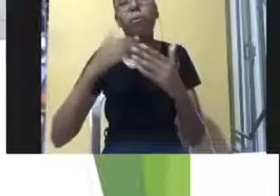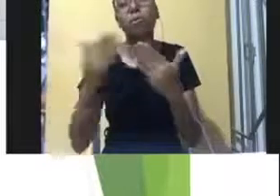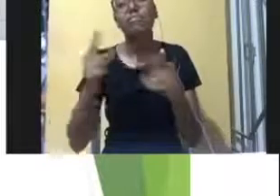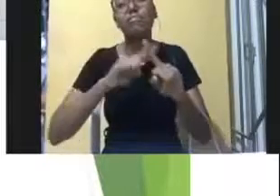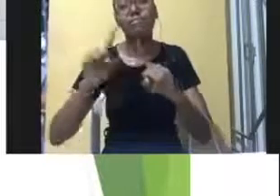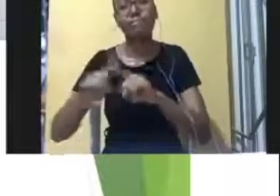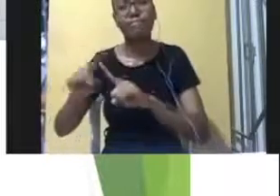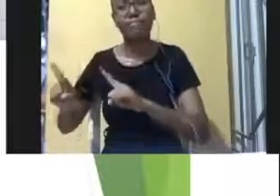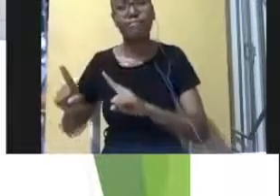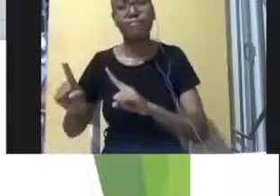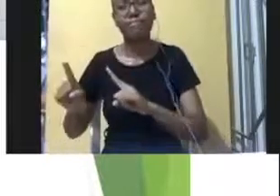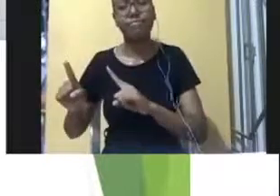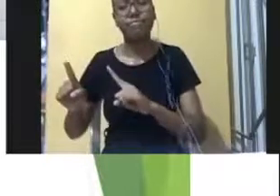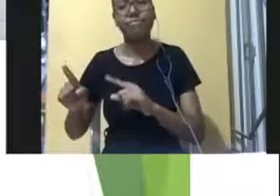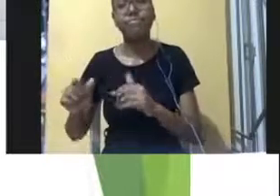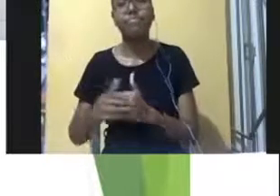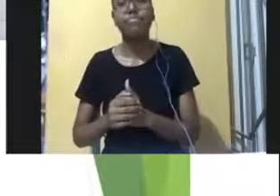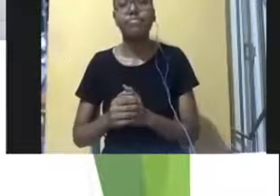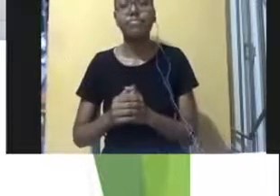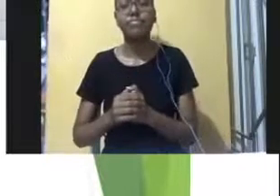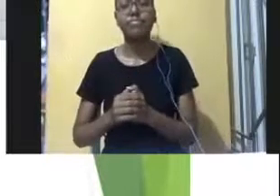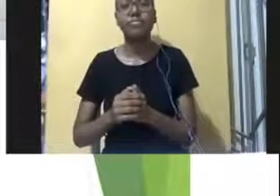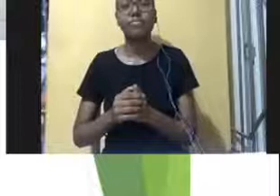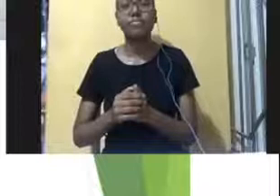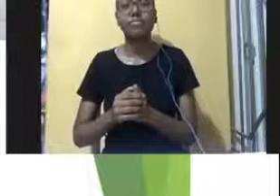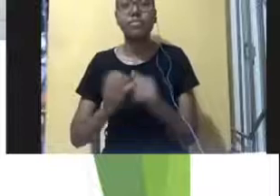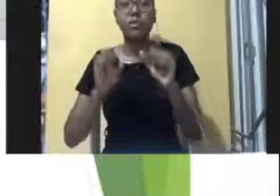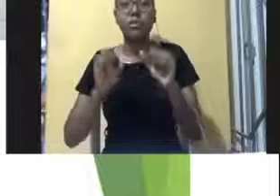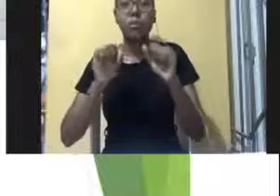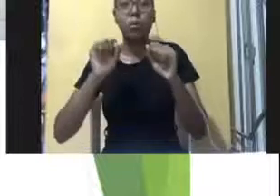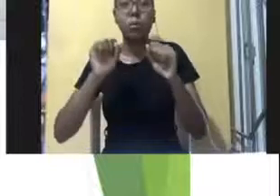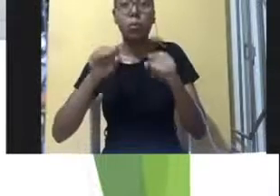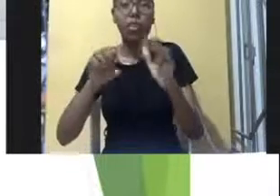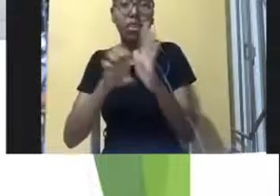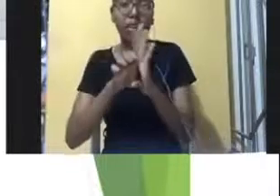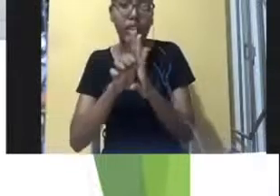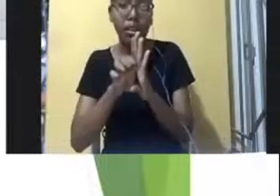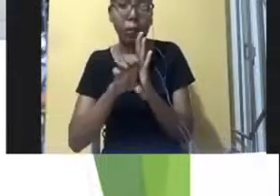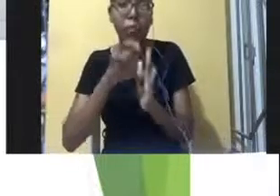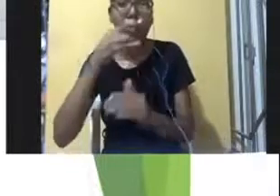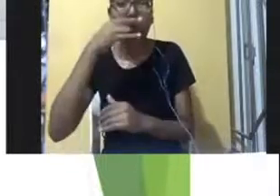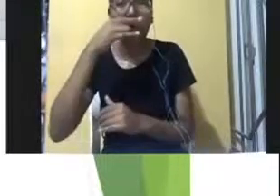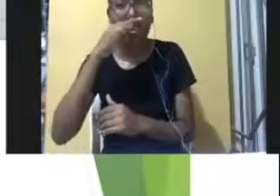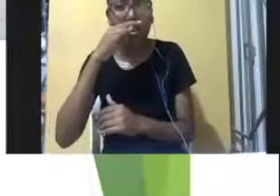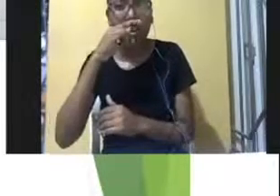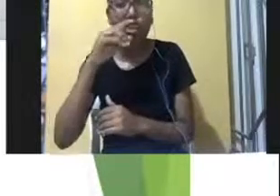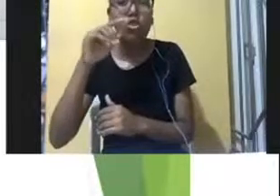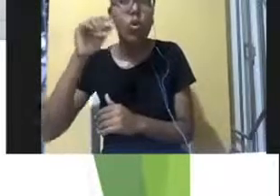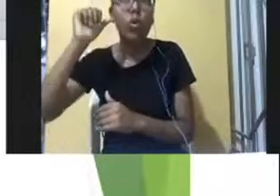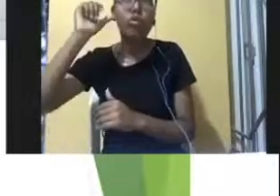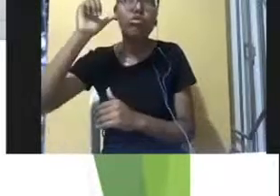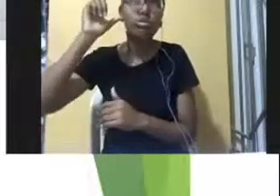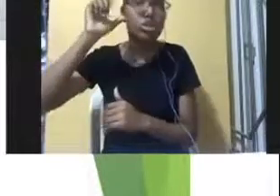etiologías. Entre ellas está en la edad en la que aparece. Eso tiene mucho que ver si quedó